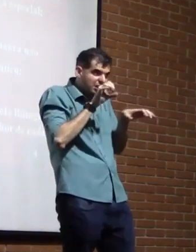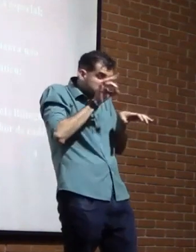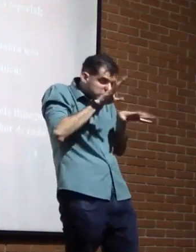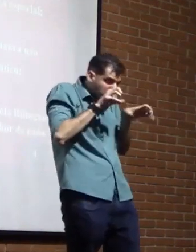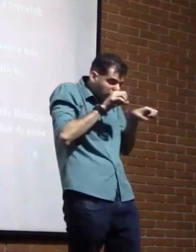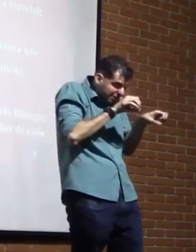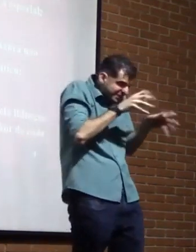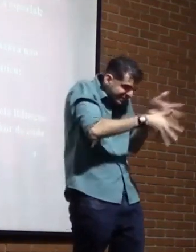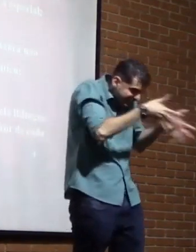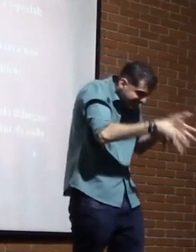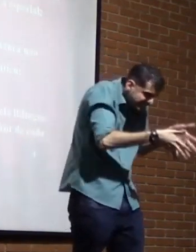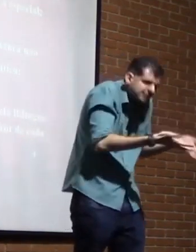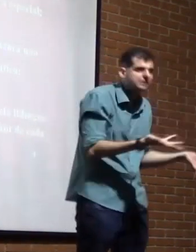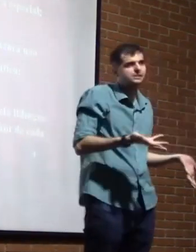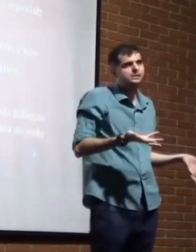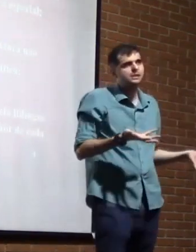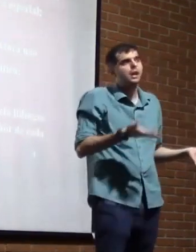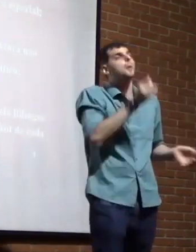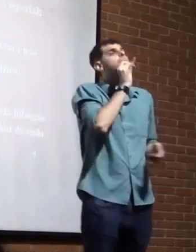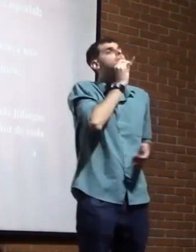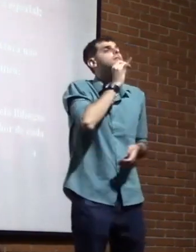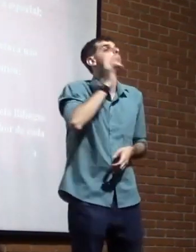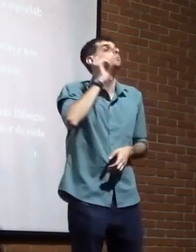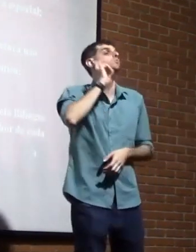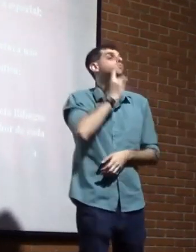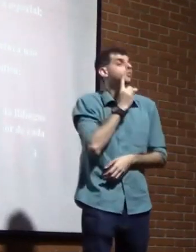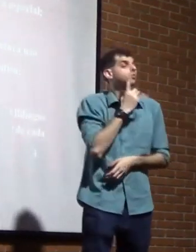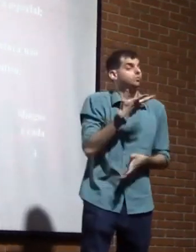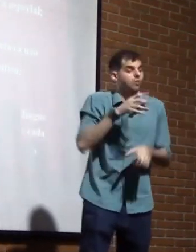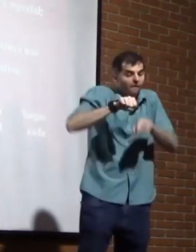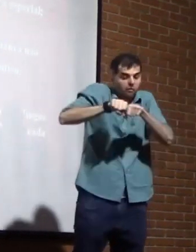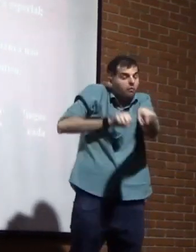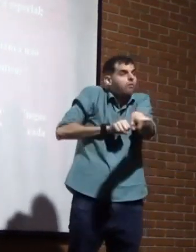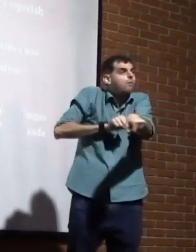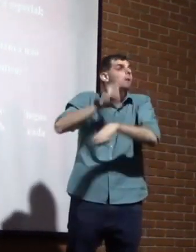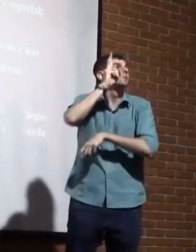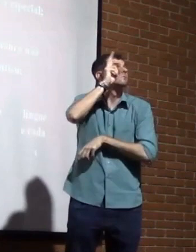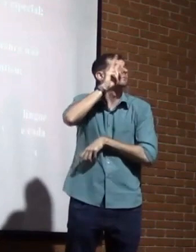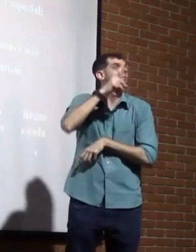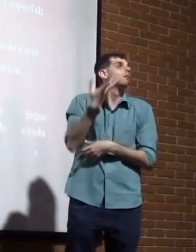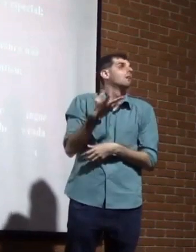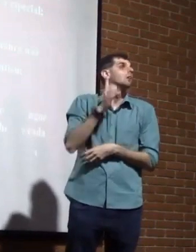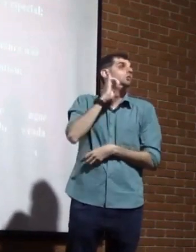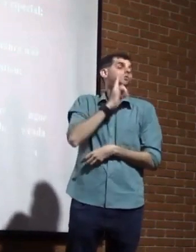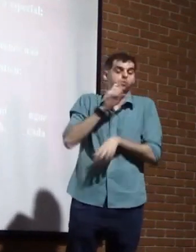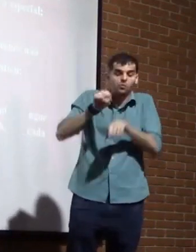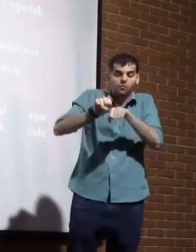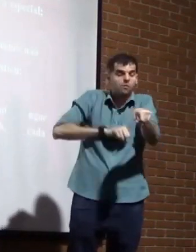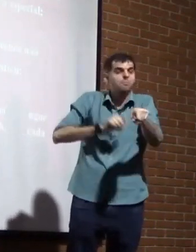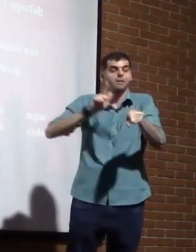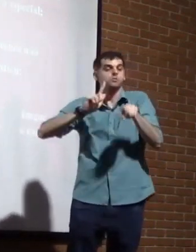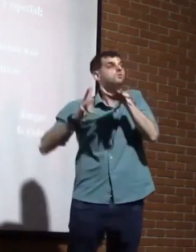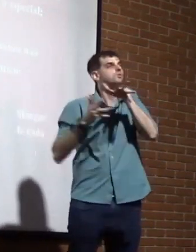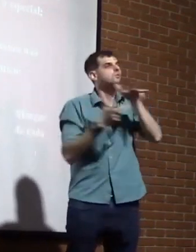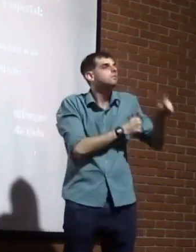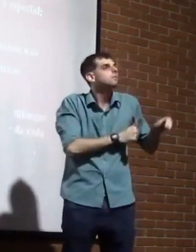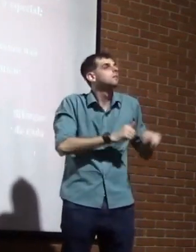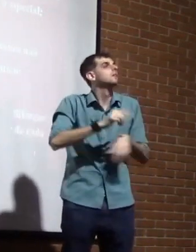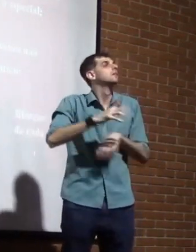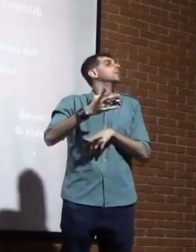assim, será que o fato de ele só ensinar a língua de sinais seria suficiente, né? Por exemplo, a questão do surdo formado,